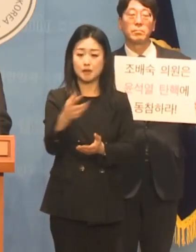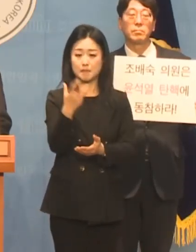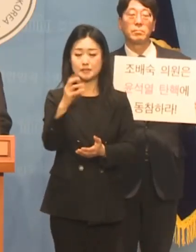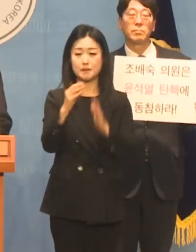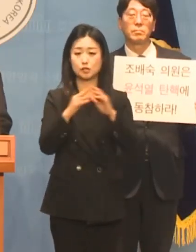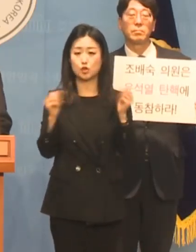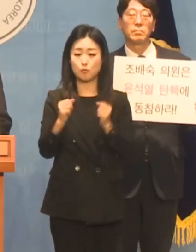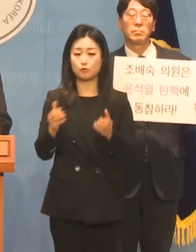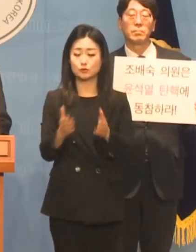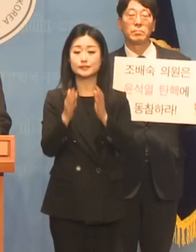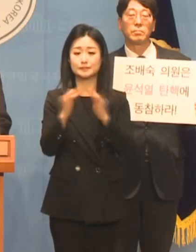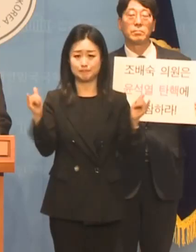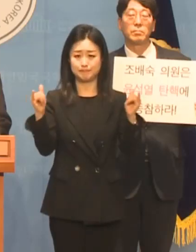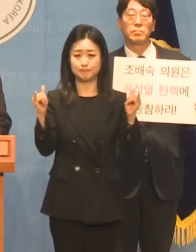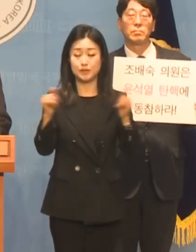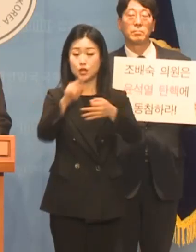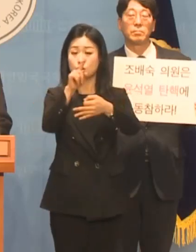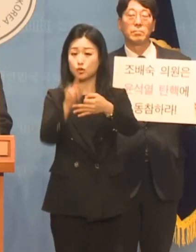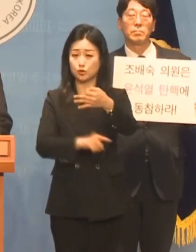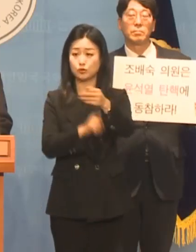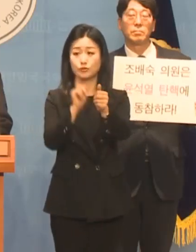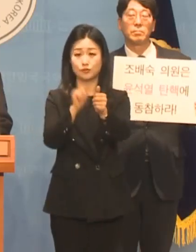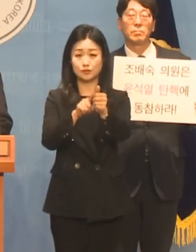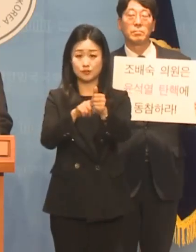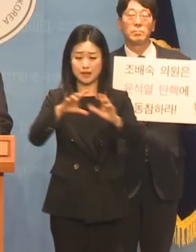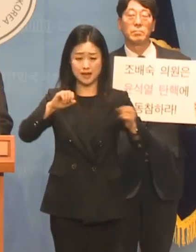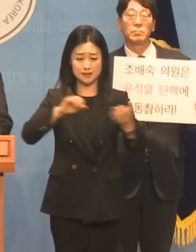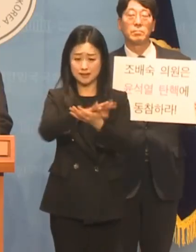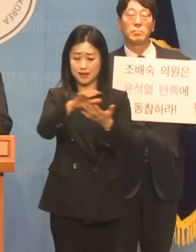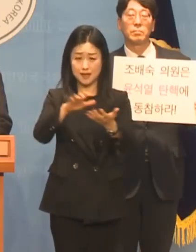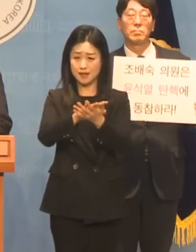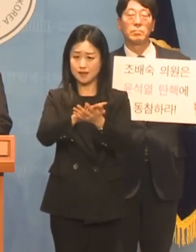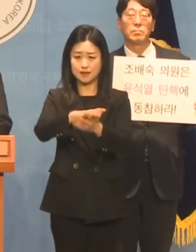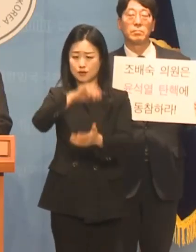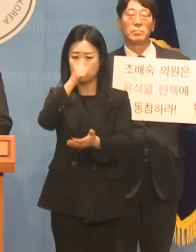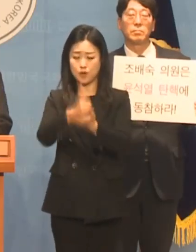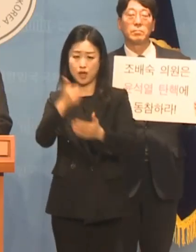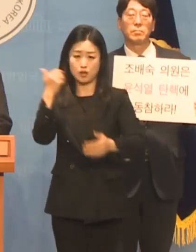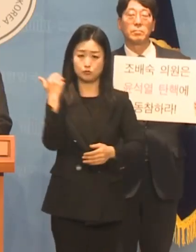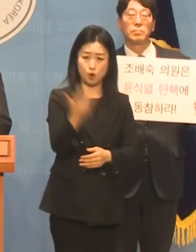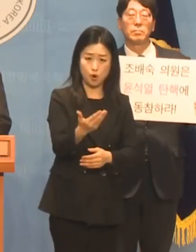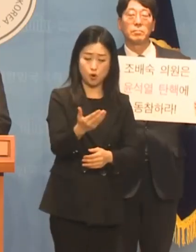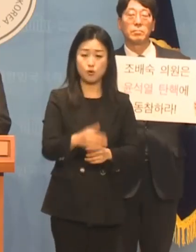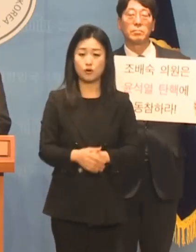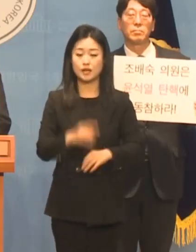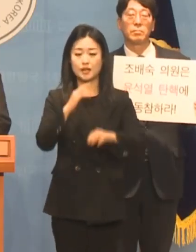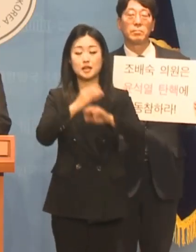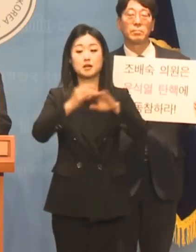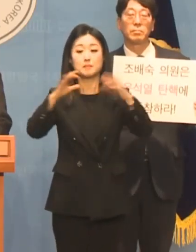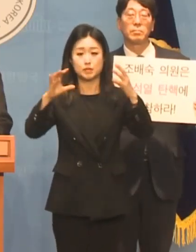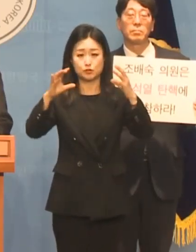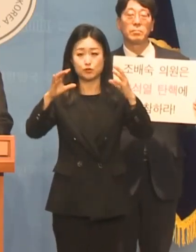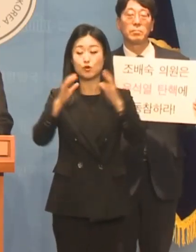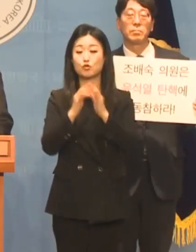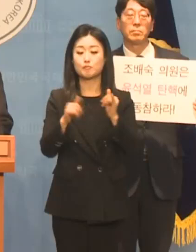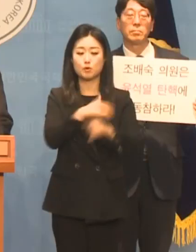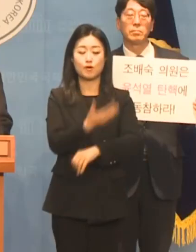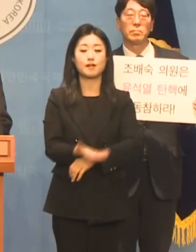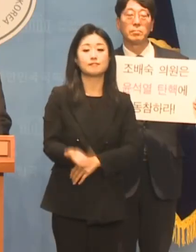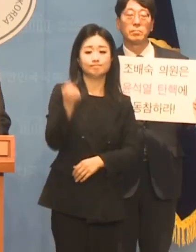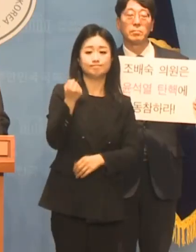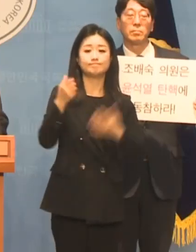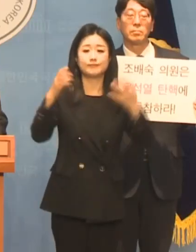전북도민은 윤석열을 정점으로 하는 내란 세력을 단죄하고 진정한 민주주의, 국민주권이